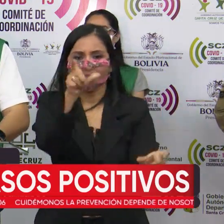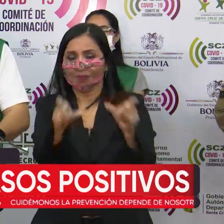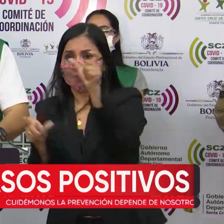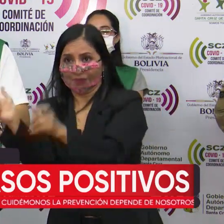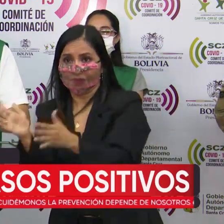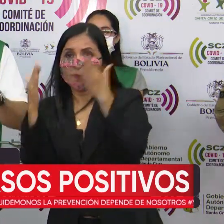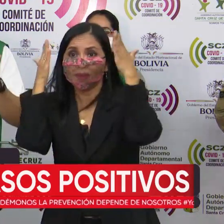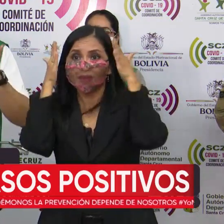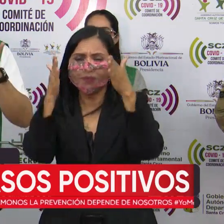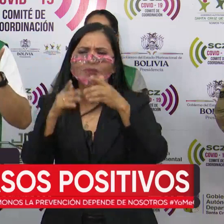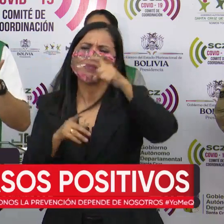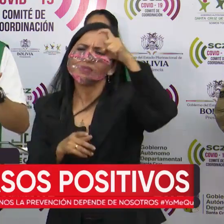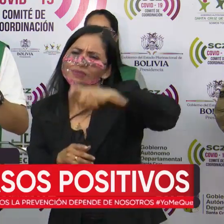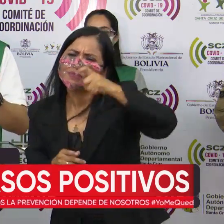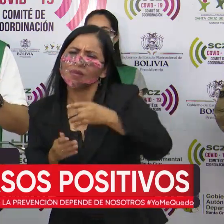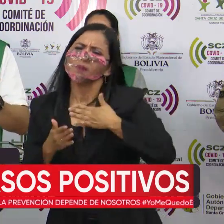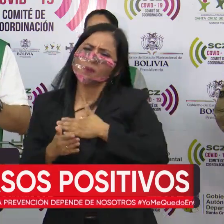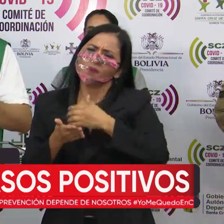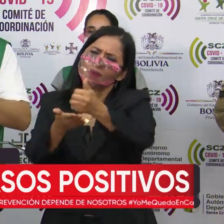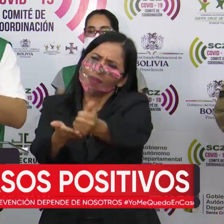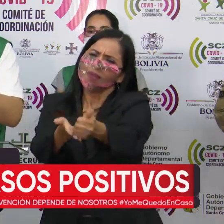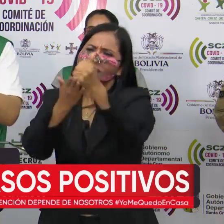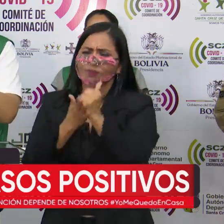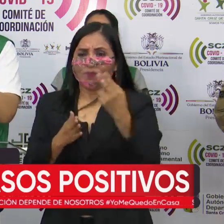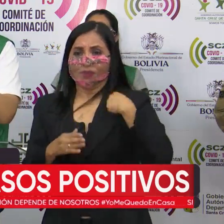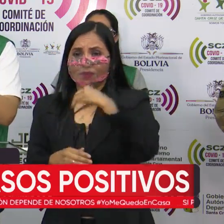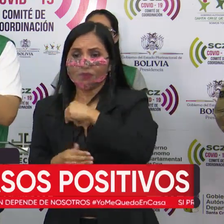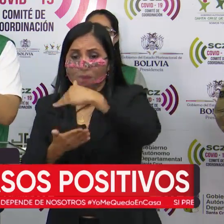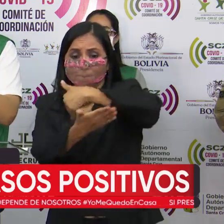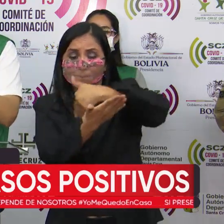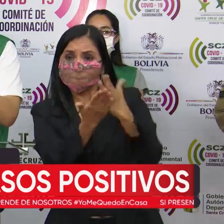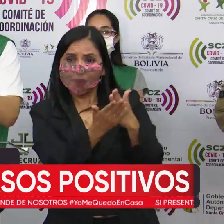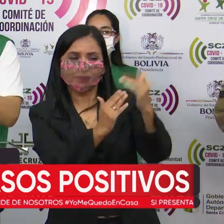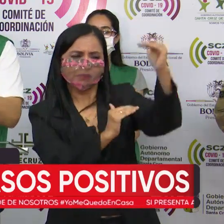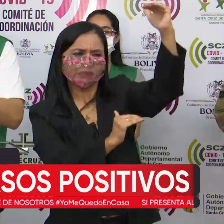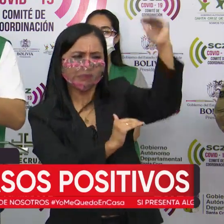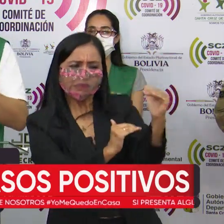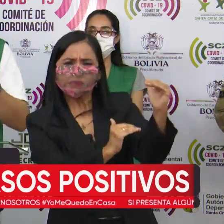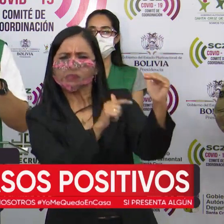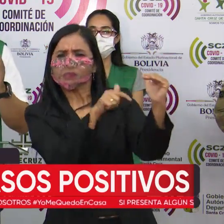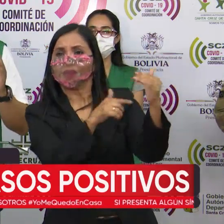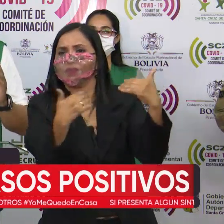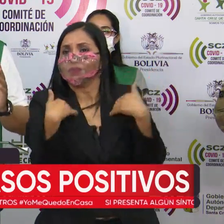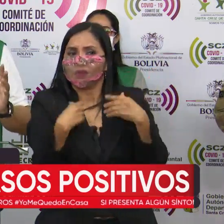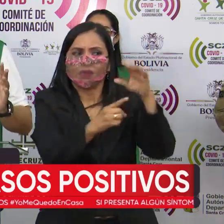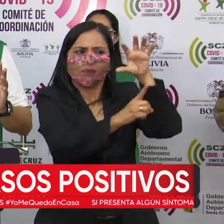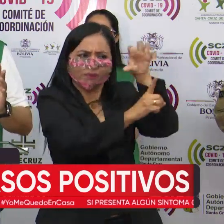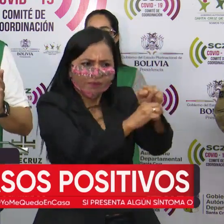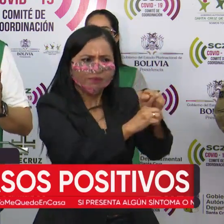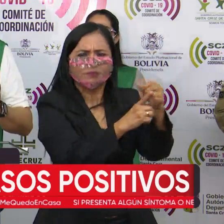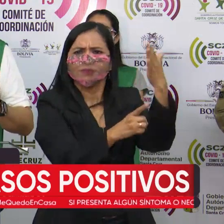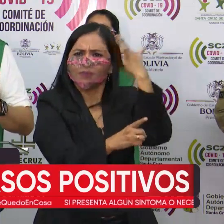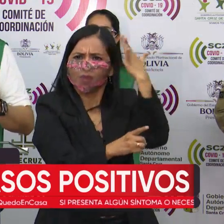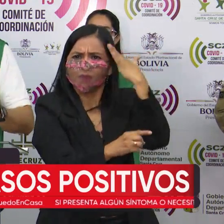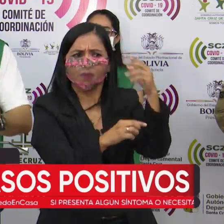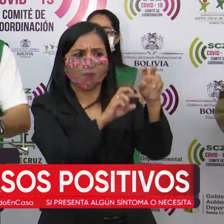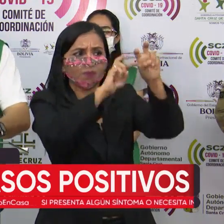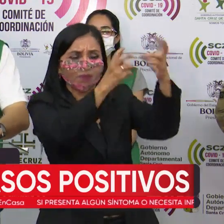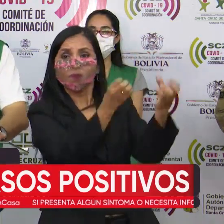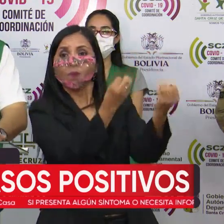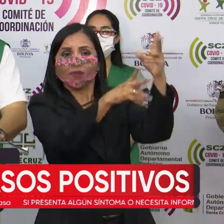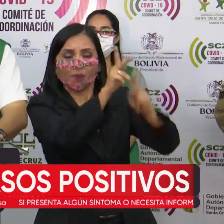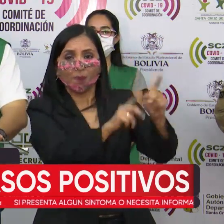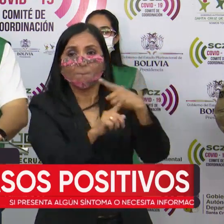atención. Necesitamos que nos ayuden a que la parte de contención, tenemos identificado los casos, pero